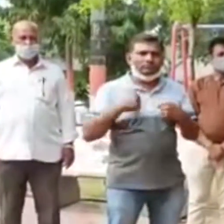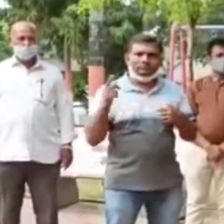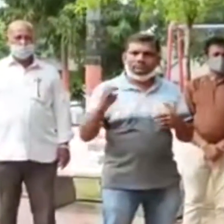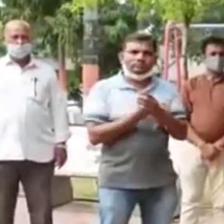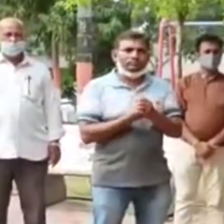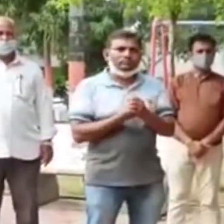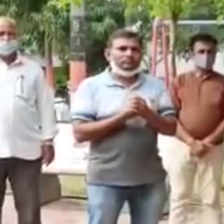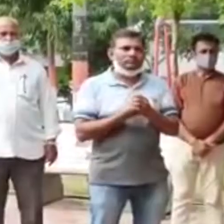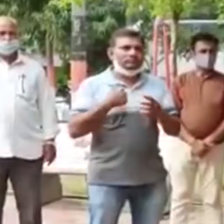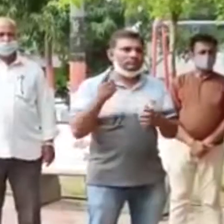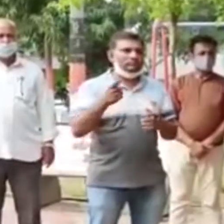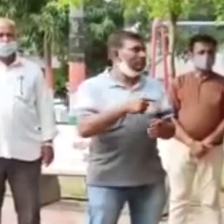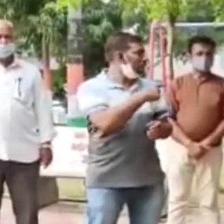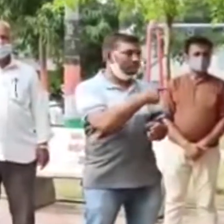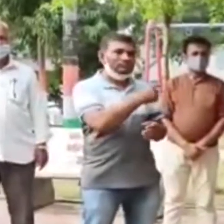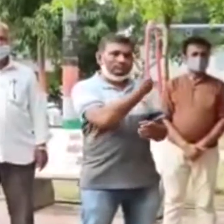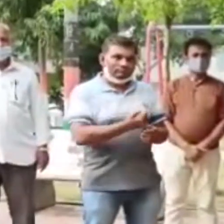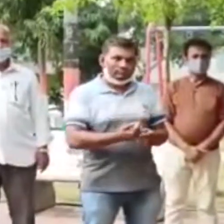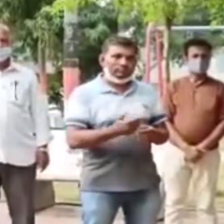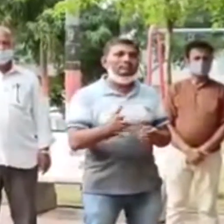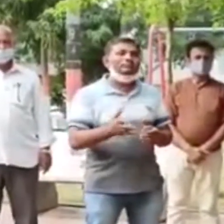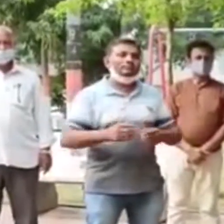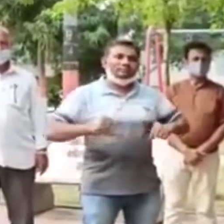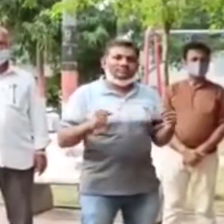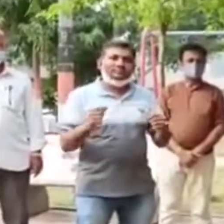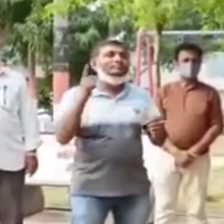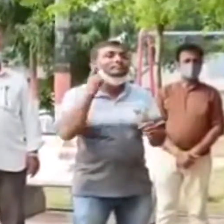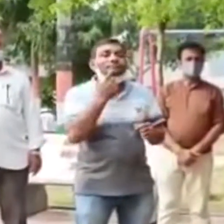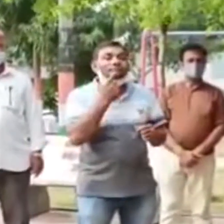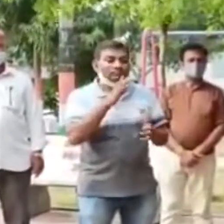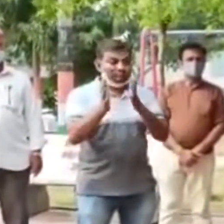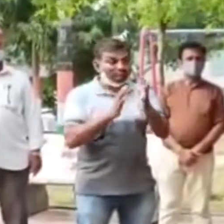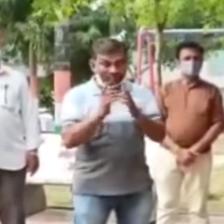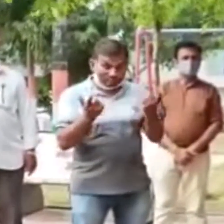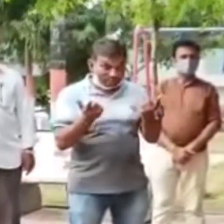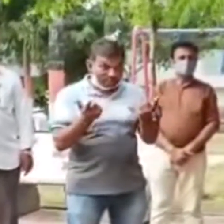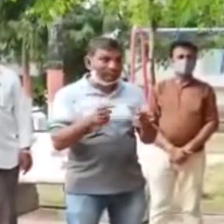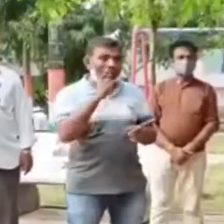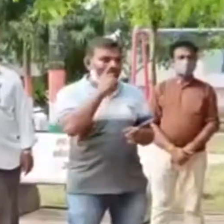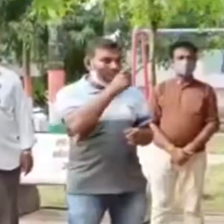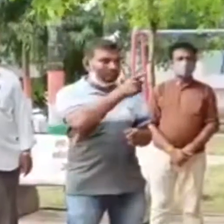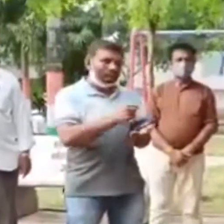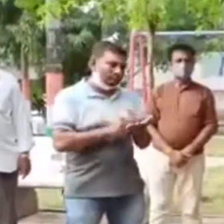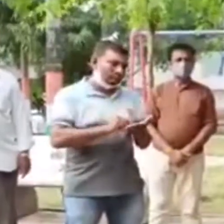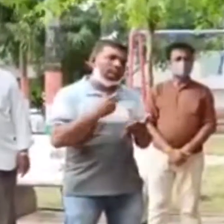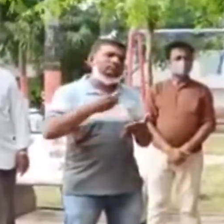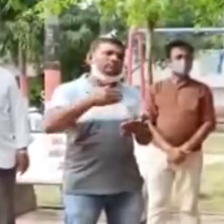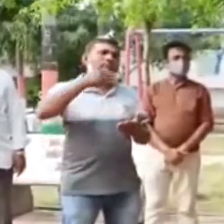બધાને વચ્ચે અમે જાઇન્ટ્સ ગ્રુપ વાળા આજે આવ્યા છીએ। ખાસ કરીને કન્યાઓને